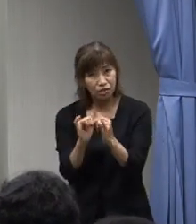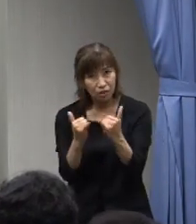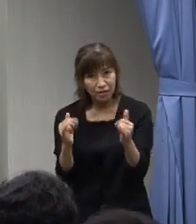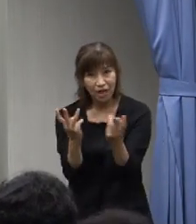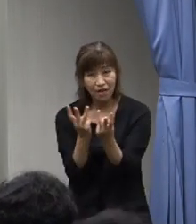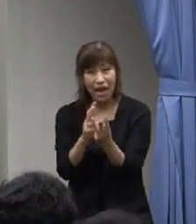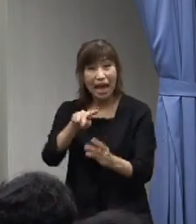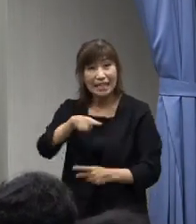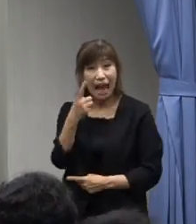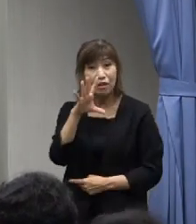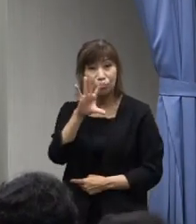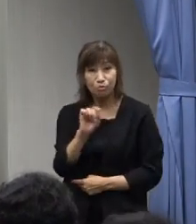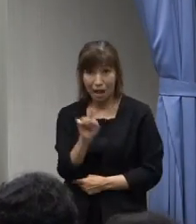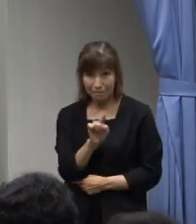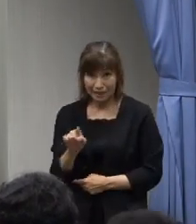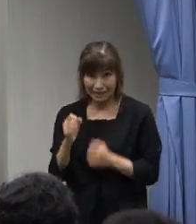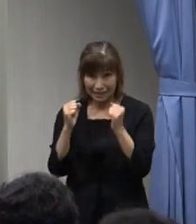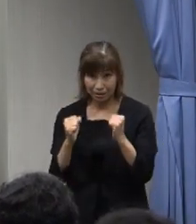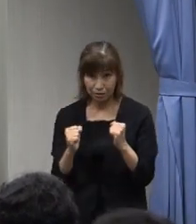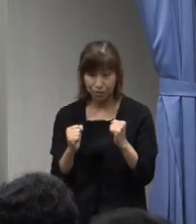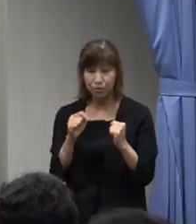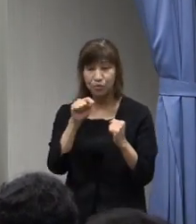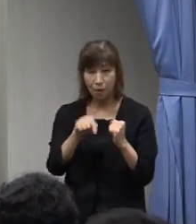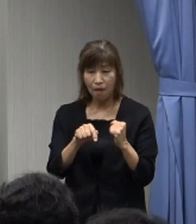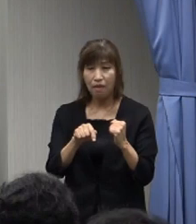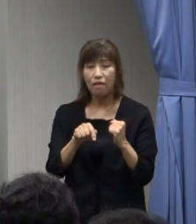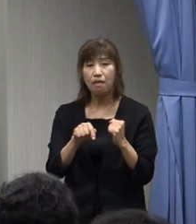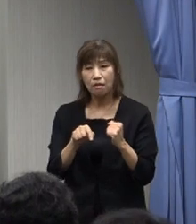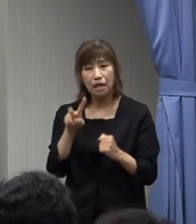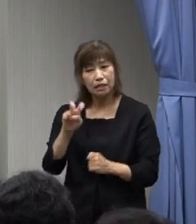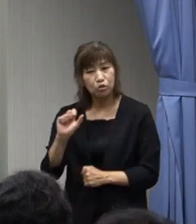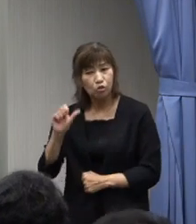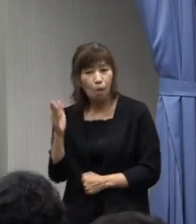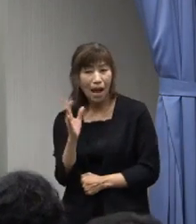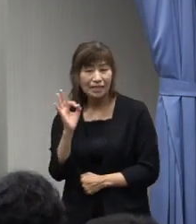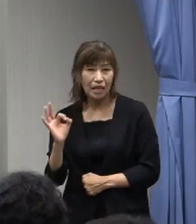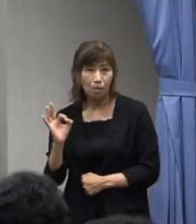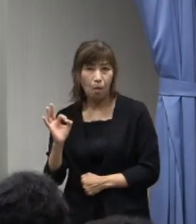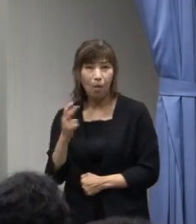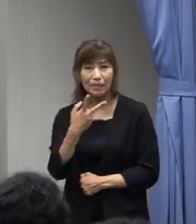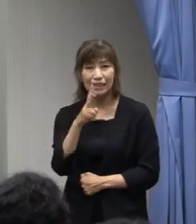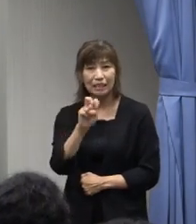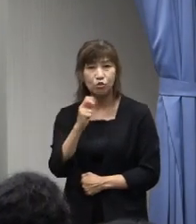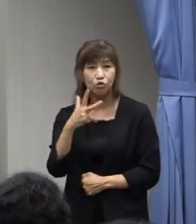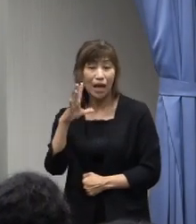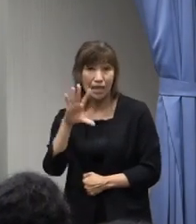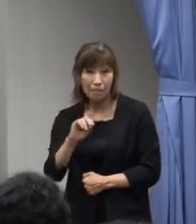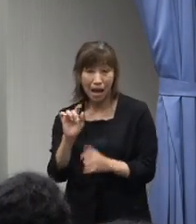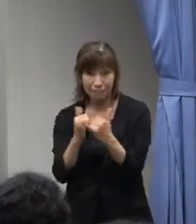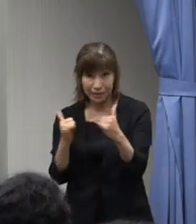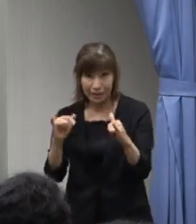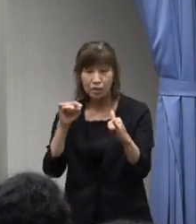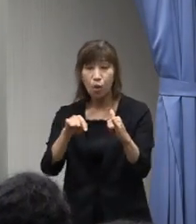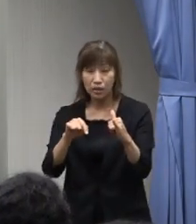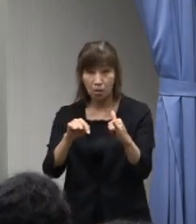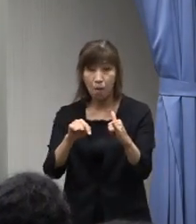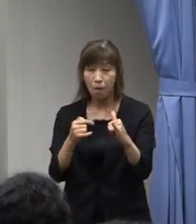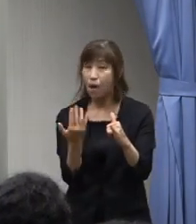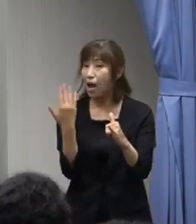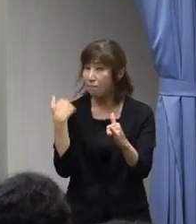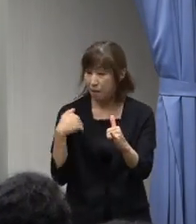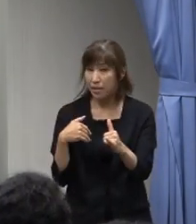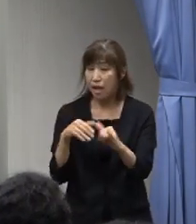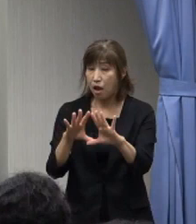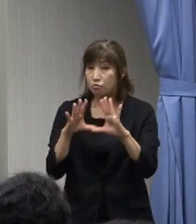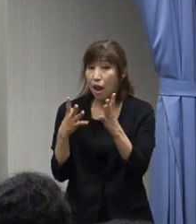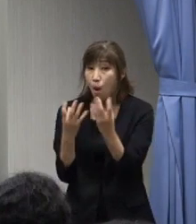にいるということになるんですが、この間、約 25% か27万人がこの抗体検査を受けていただきました。